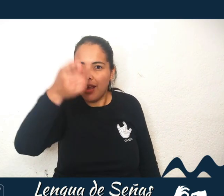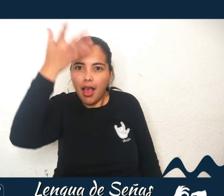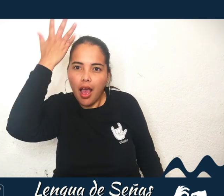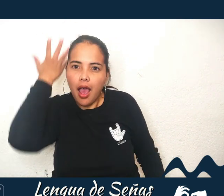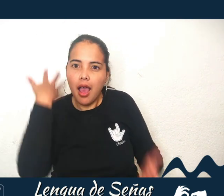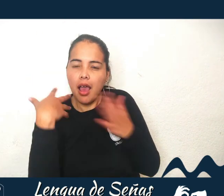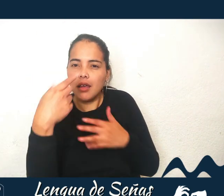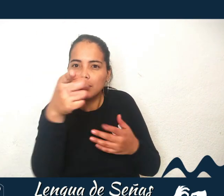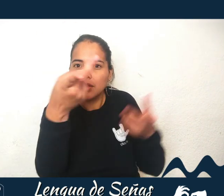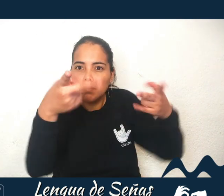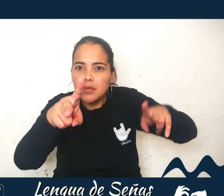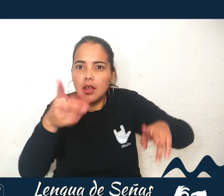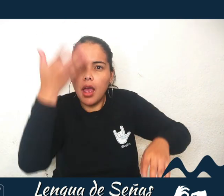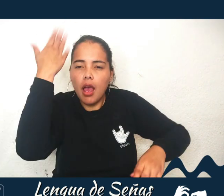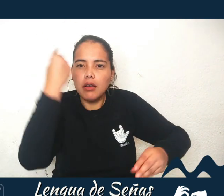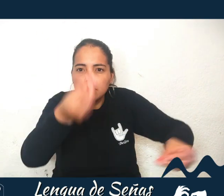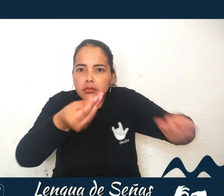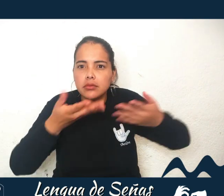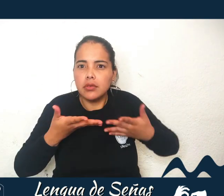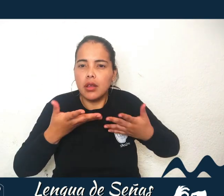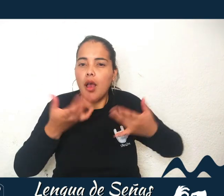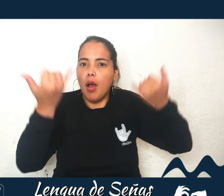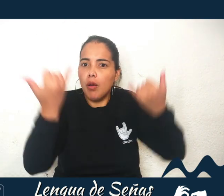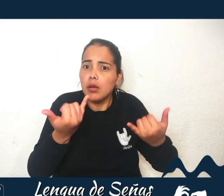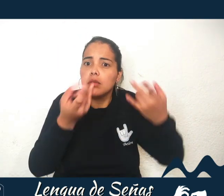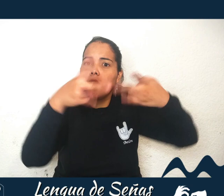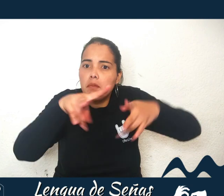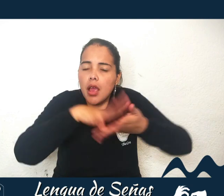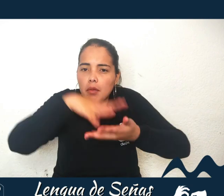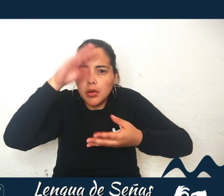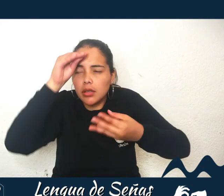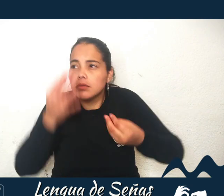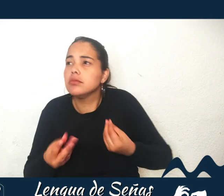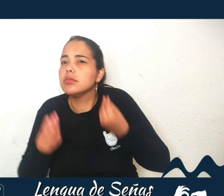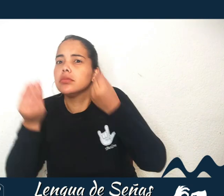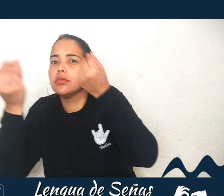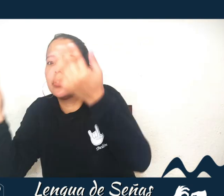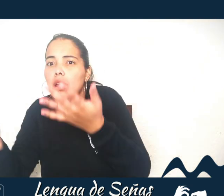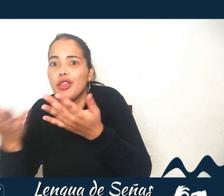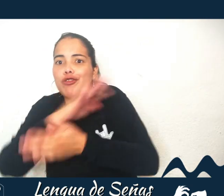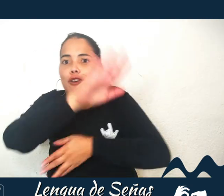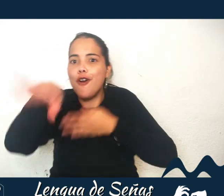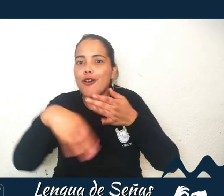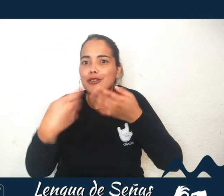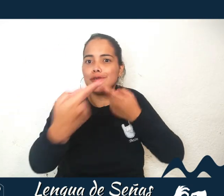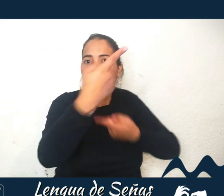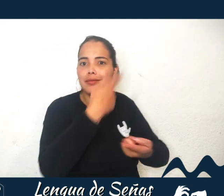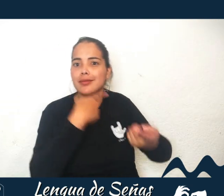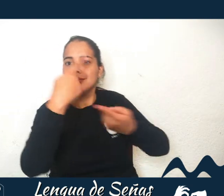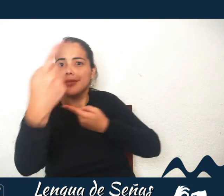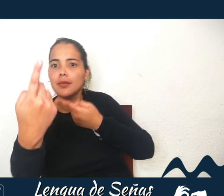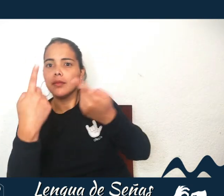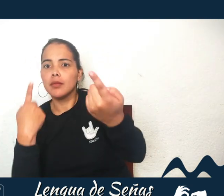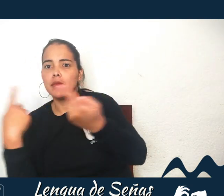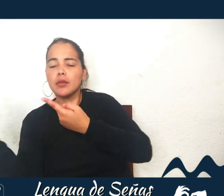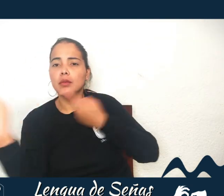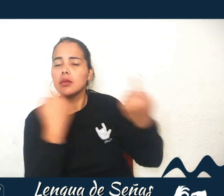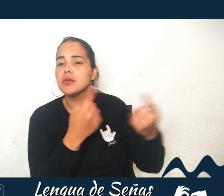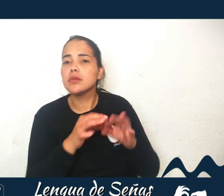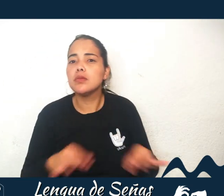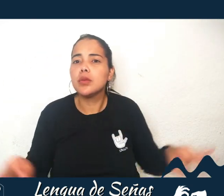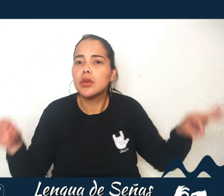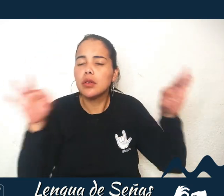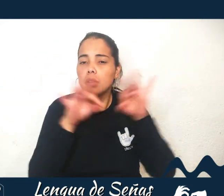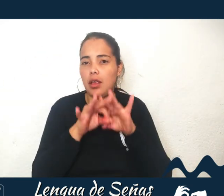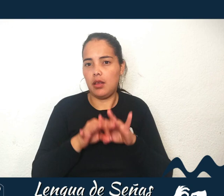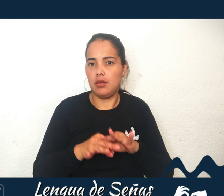esa manera nosotros podemos darnos cuenta que el dar es más que suplir una necesidad.